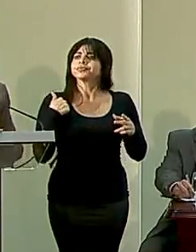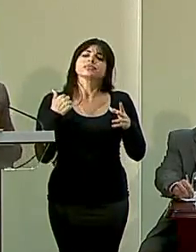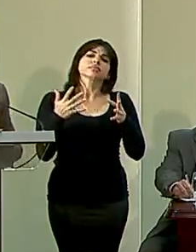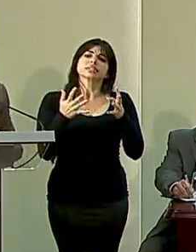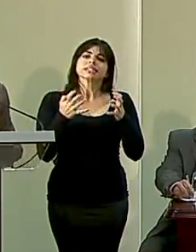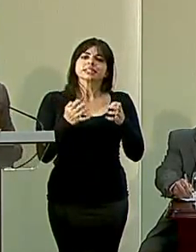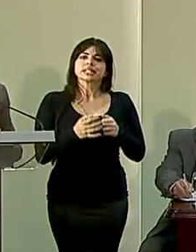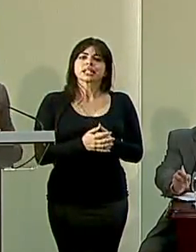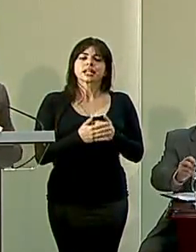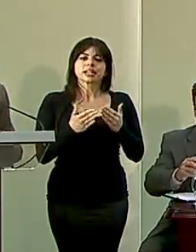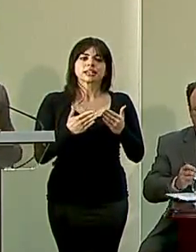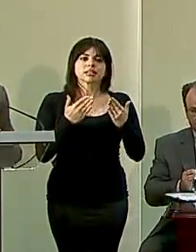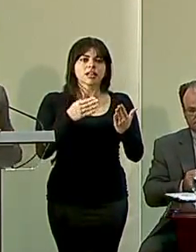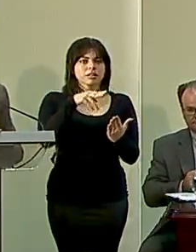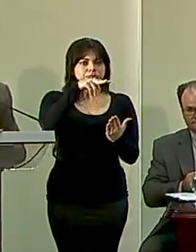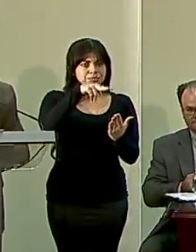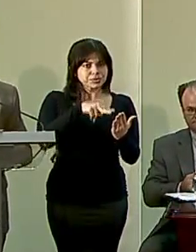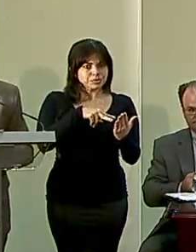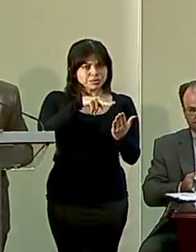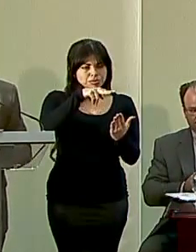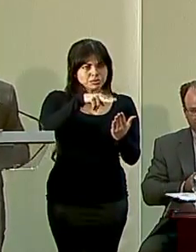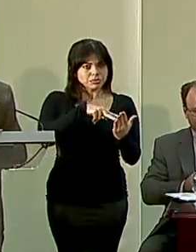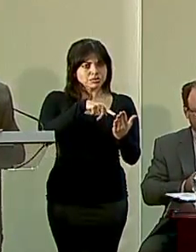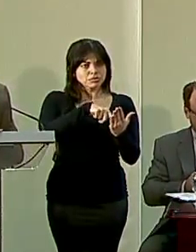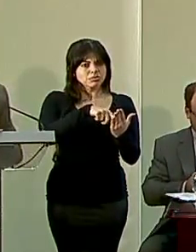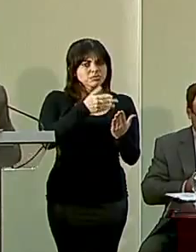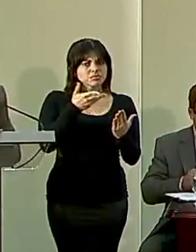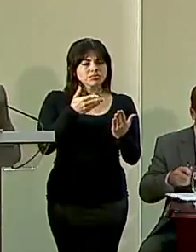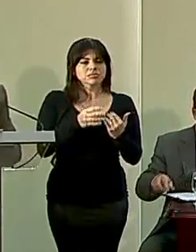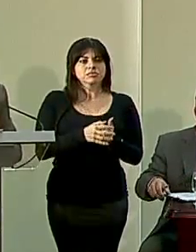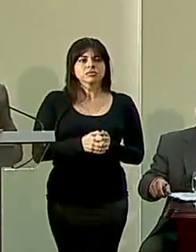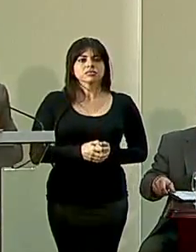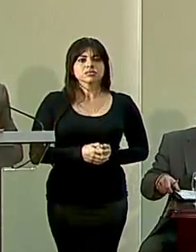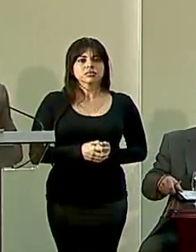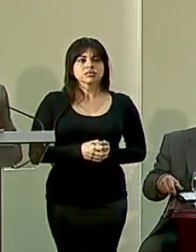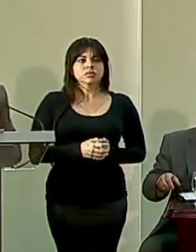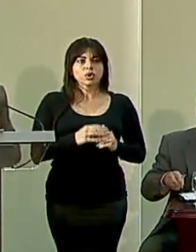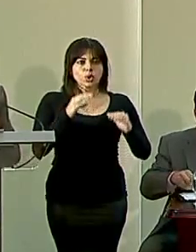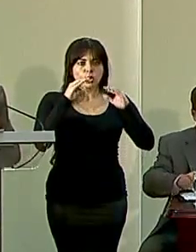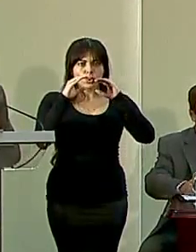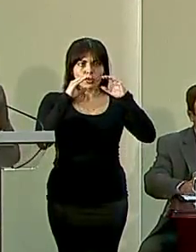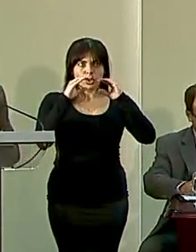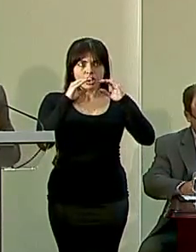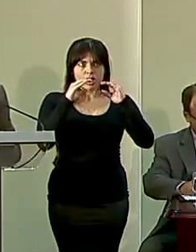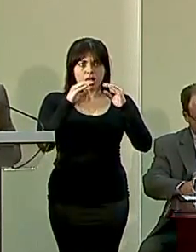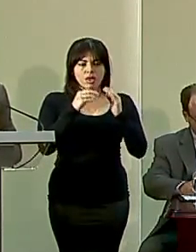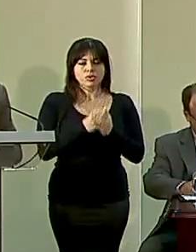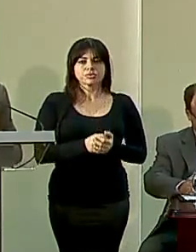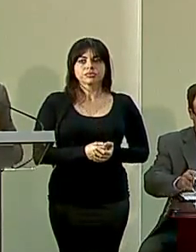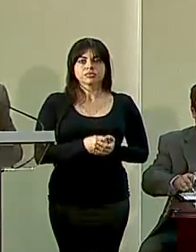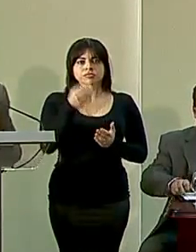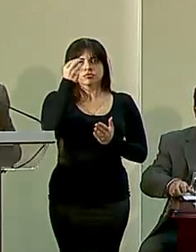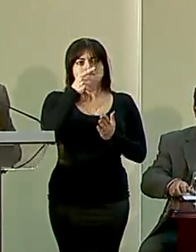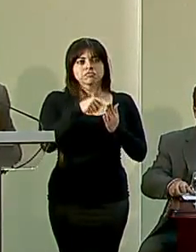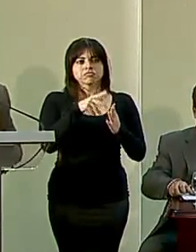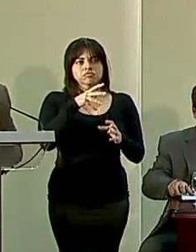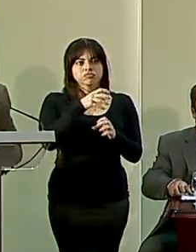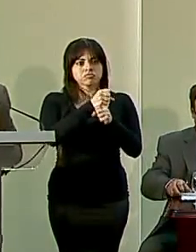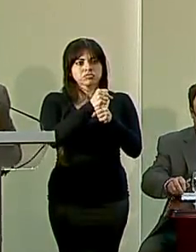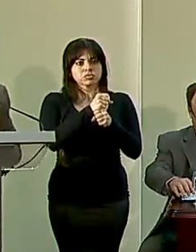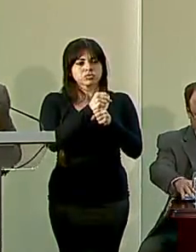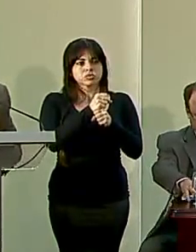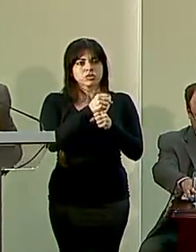Quisiera dar lectura a el comunicado que resume